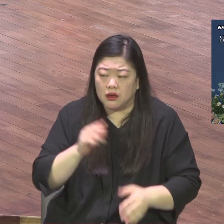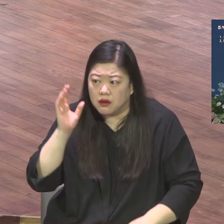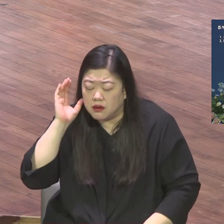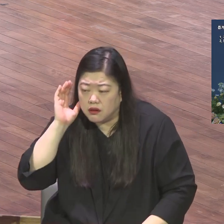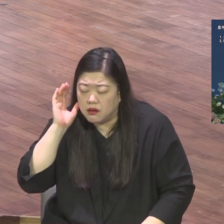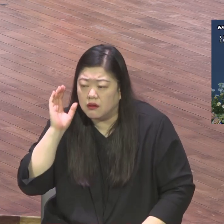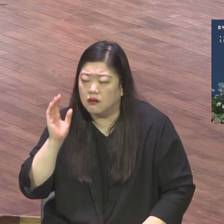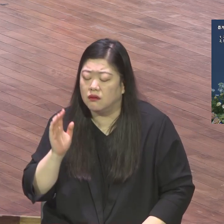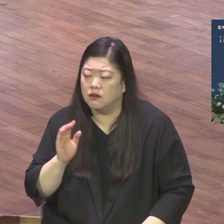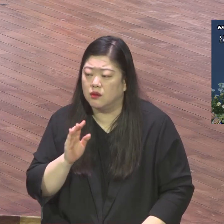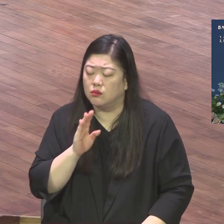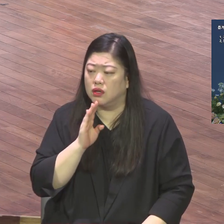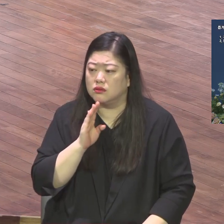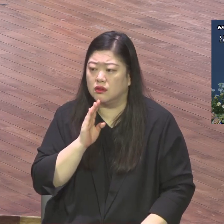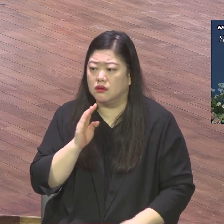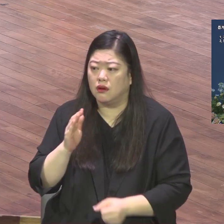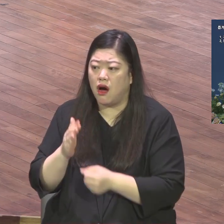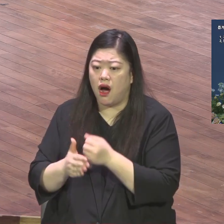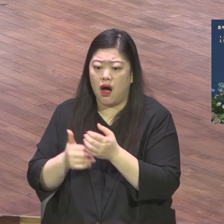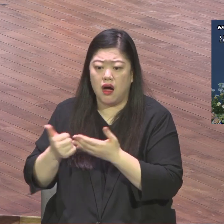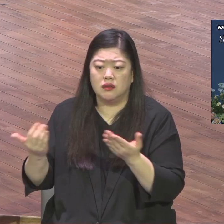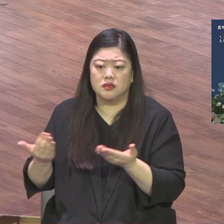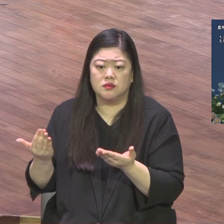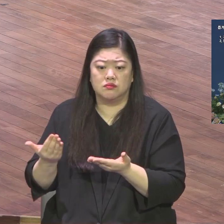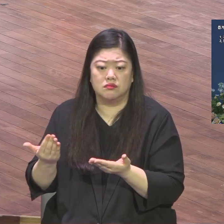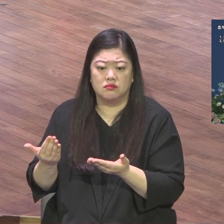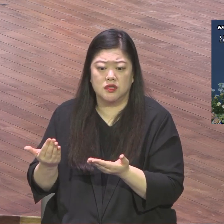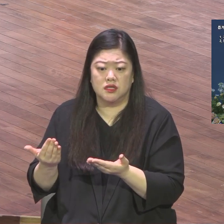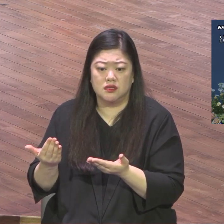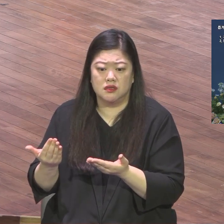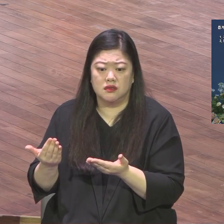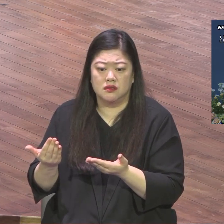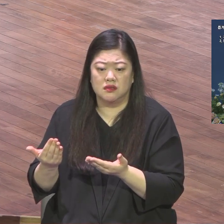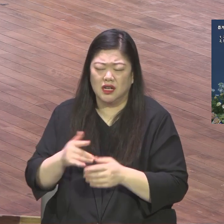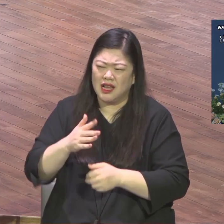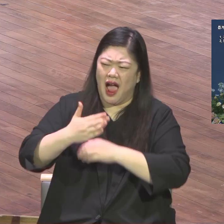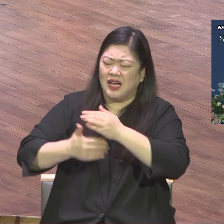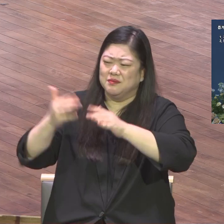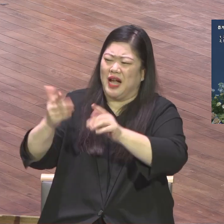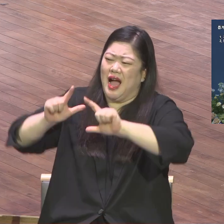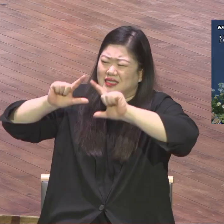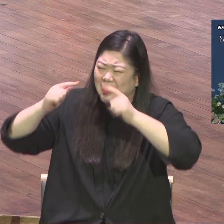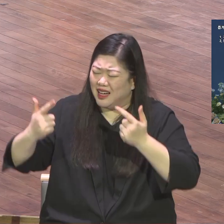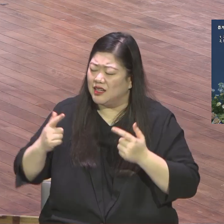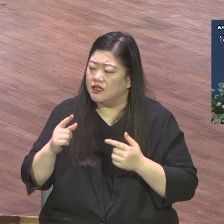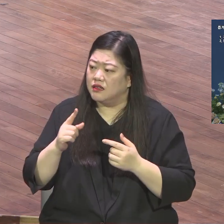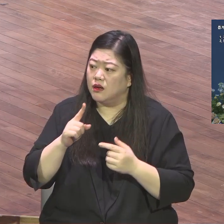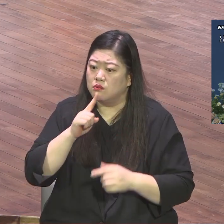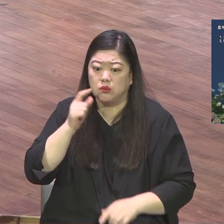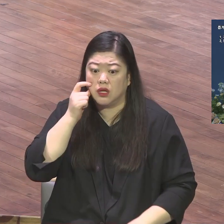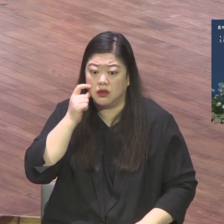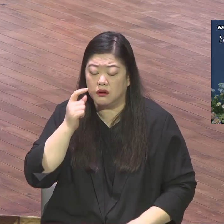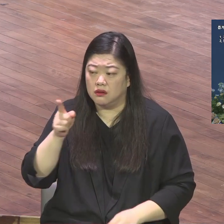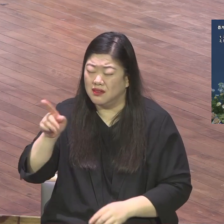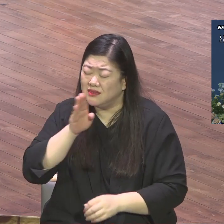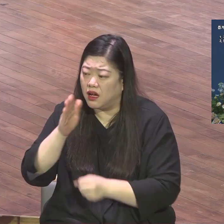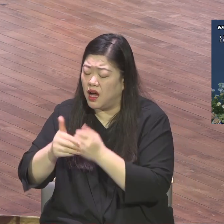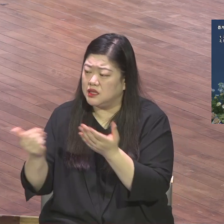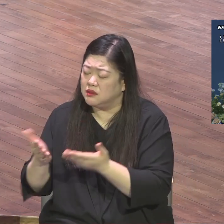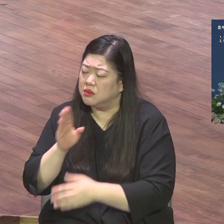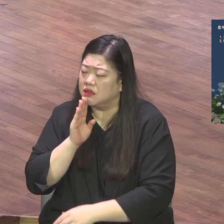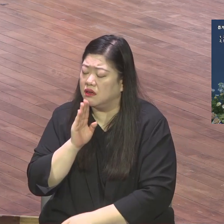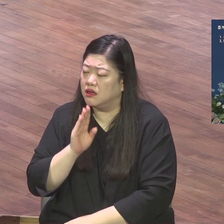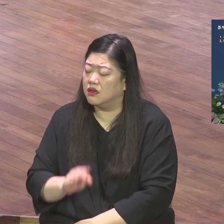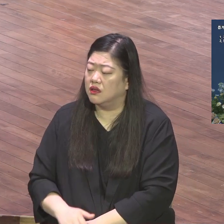엄연히 하나님의 산 증거가 이 눈에 보이는데 어떻게 할 수가 없는 겁니다. 그래서 이들은 방법을 바꿔서 베드로 요한을